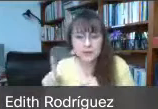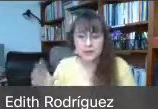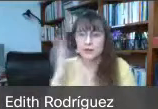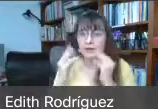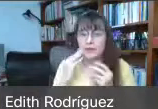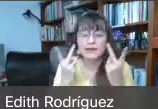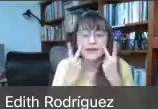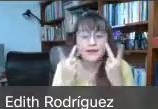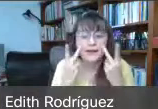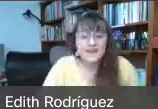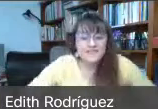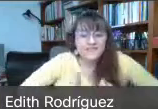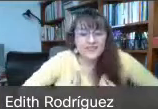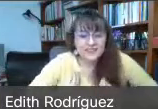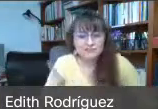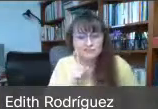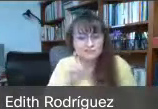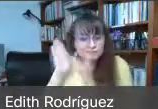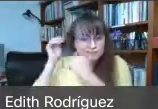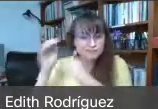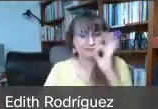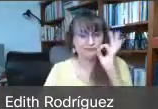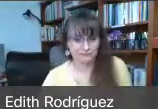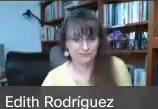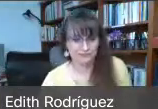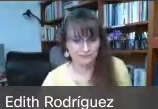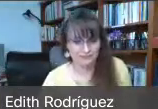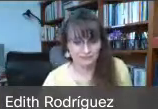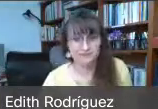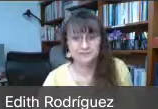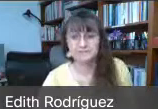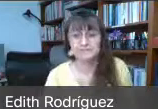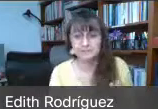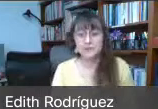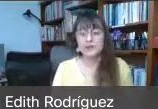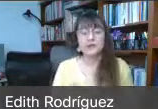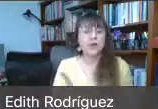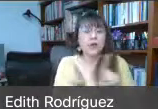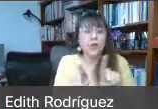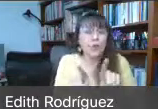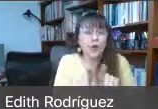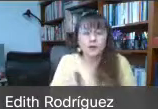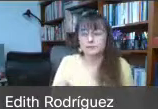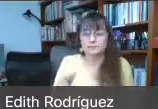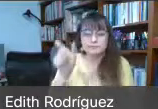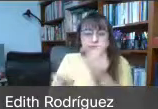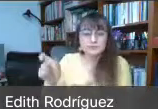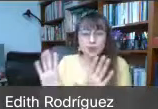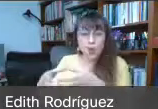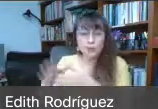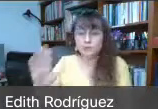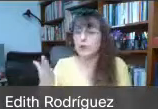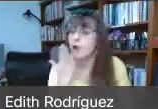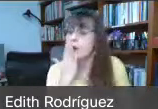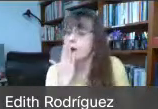Quizás hay algunas personas sordas que tienen algún resto auditivo, pueden escuchar, pero predomina su experiencia visual con el mundo que les